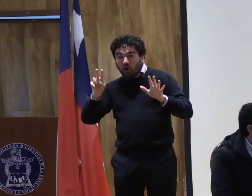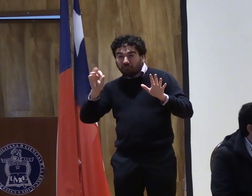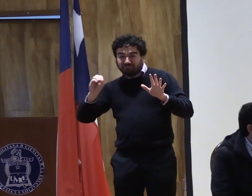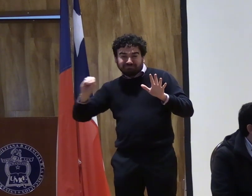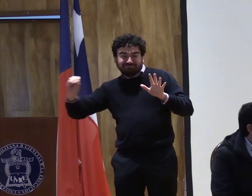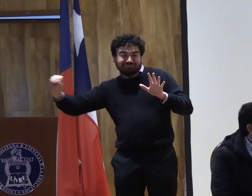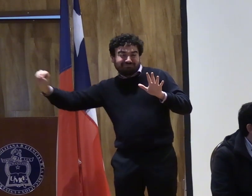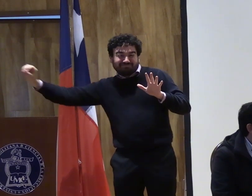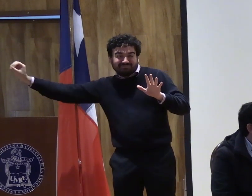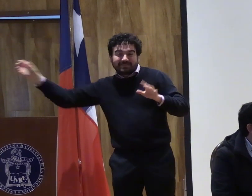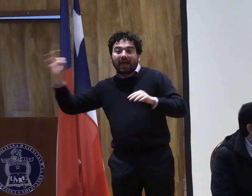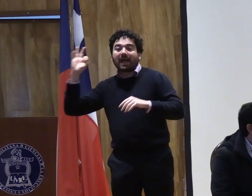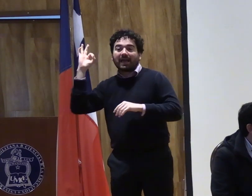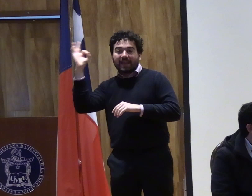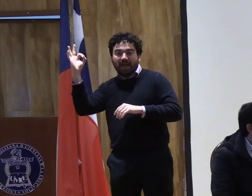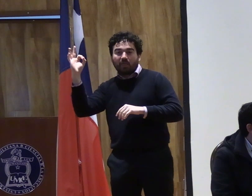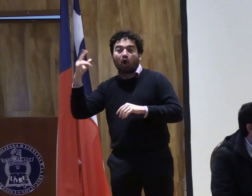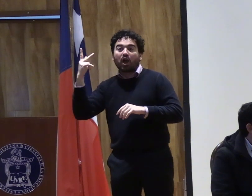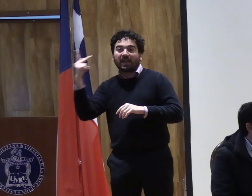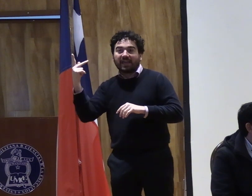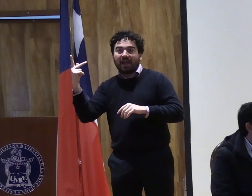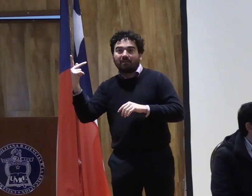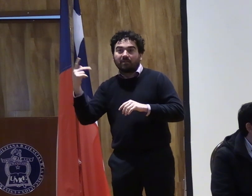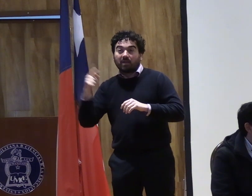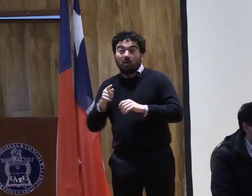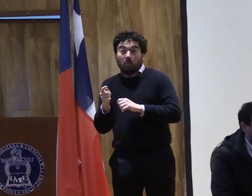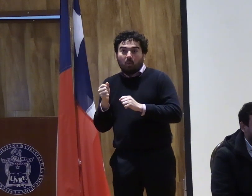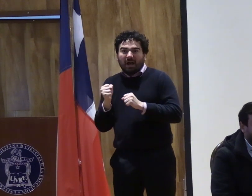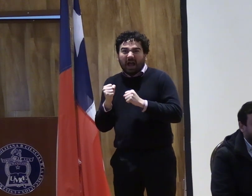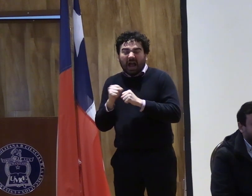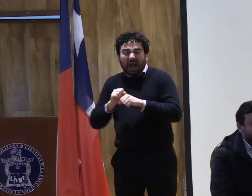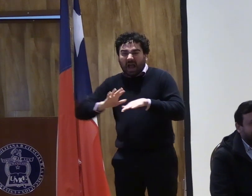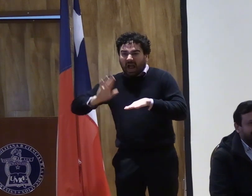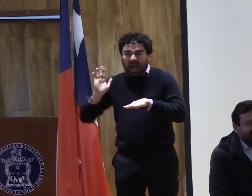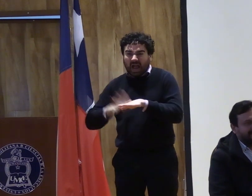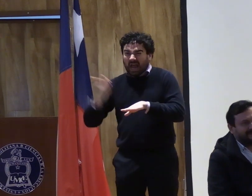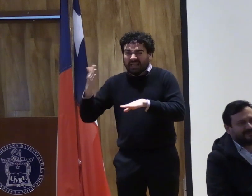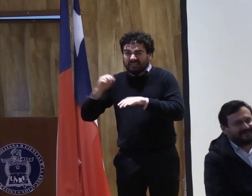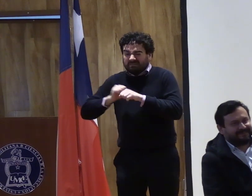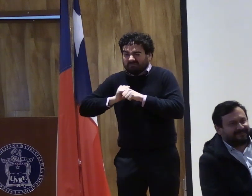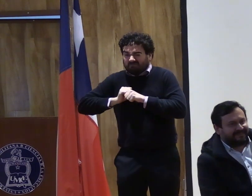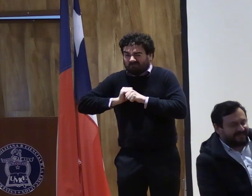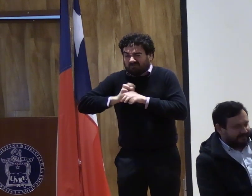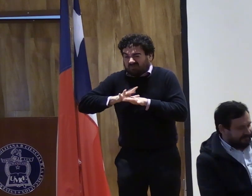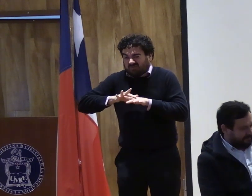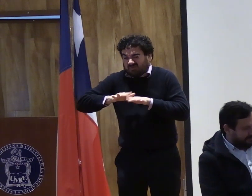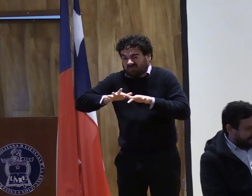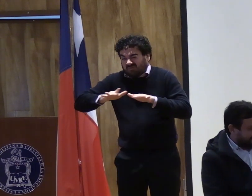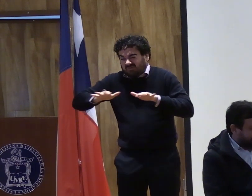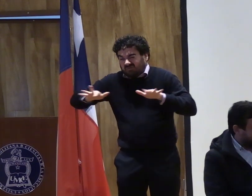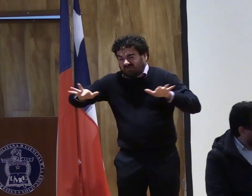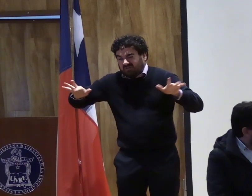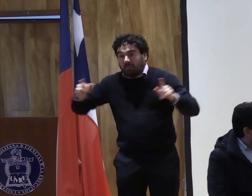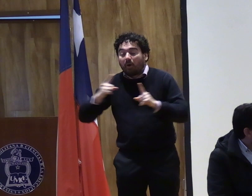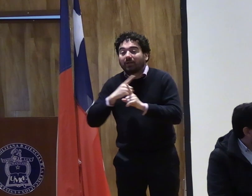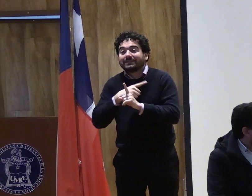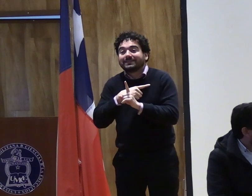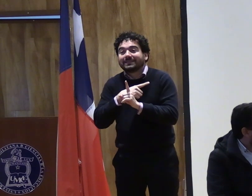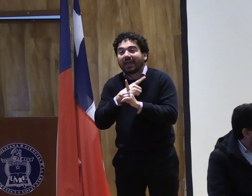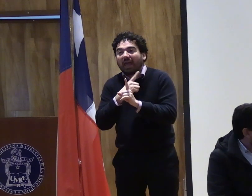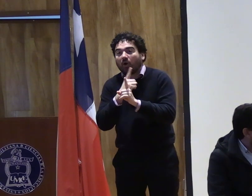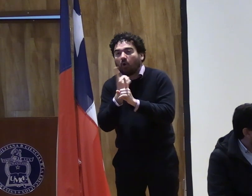Pero la temperatura cae como piedra y al cabo de unos pocos segundos ya la temperatura ha bajado de ese